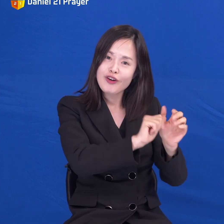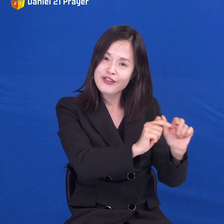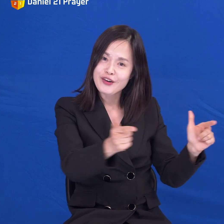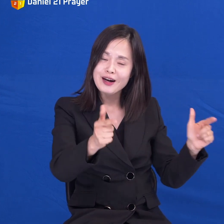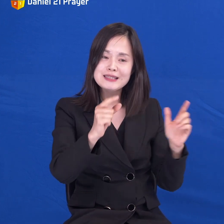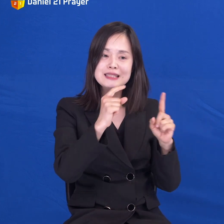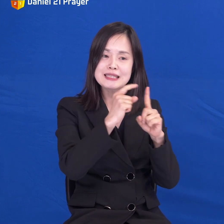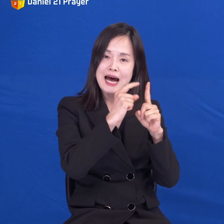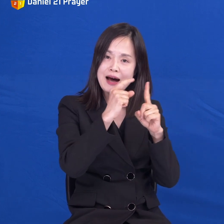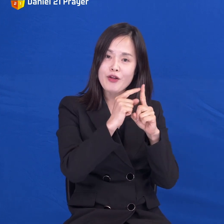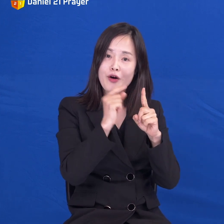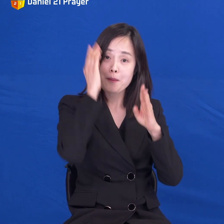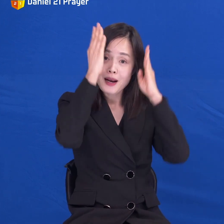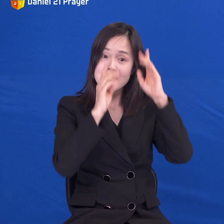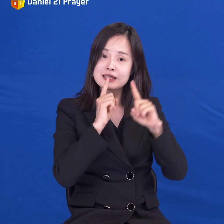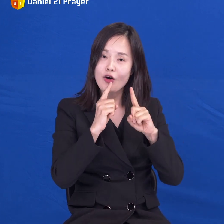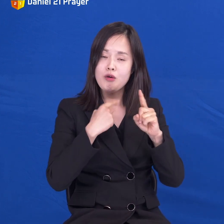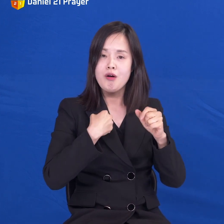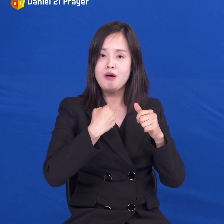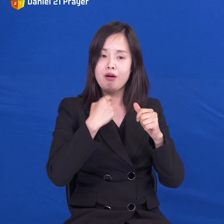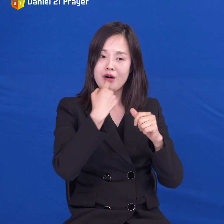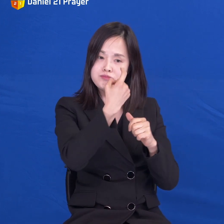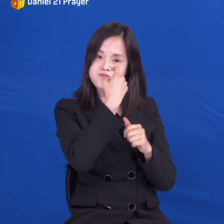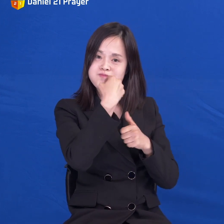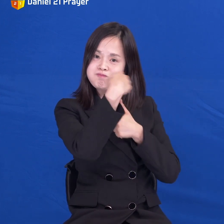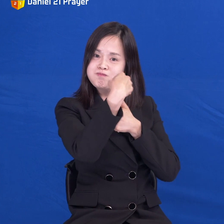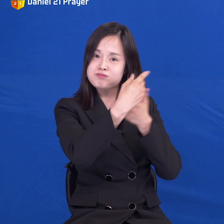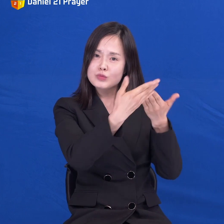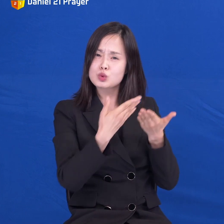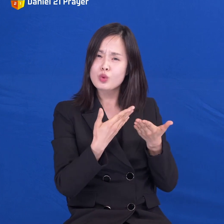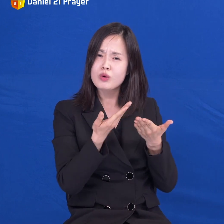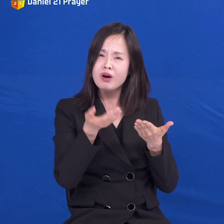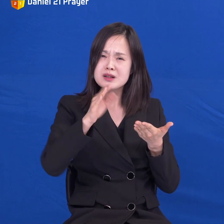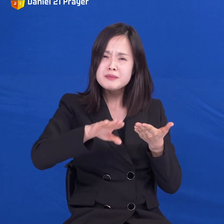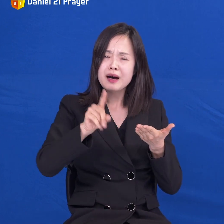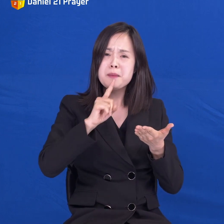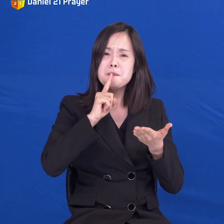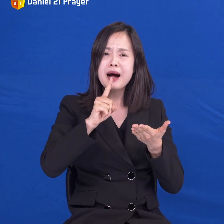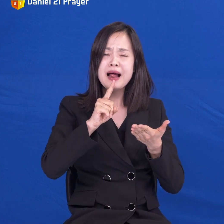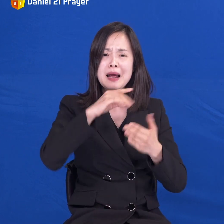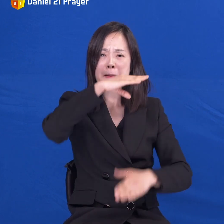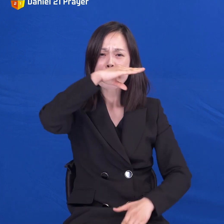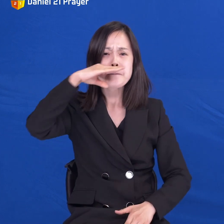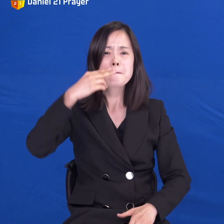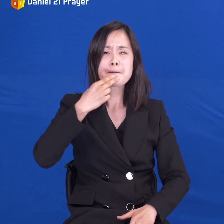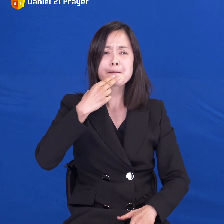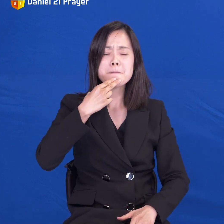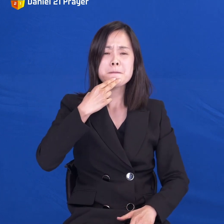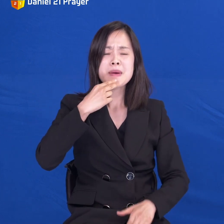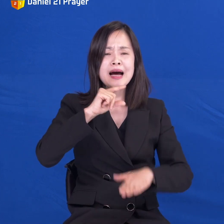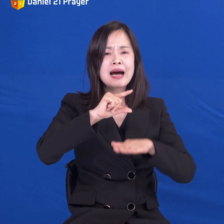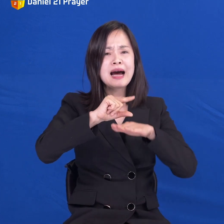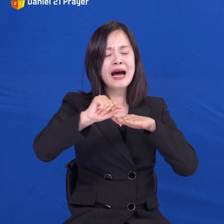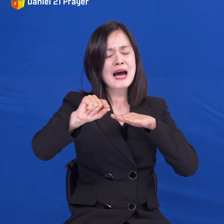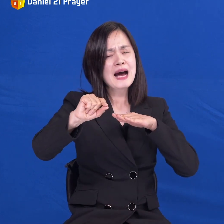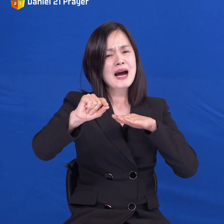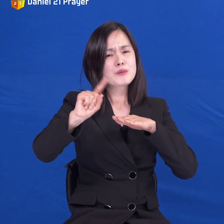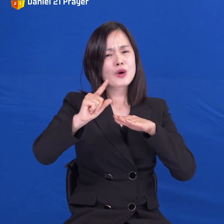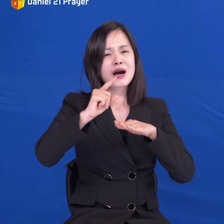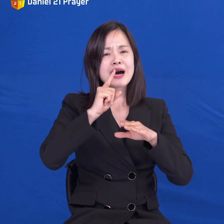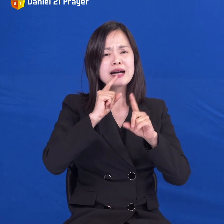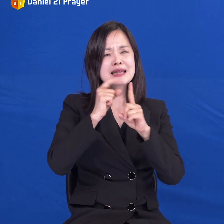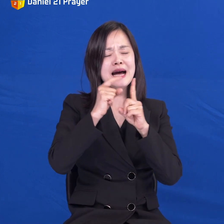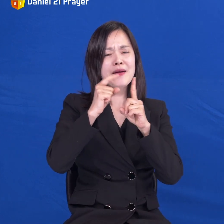알려줍니다. 그런데 문제가 있어요. 사투리가 너무 심합니다. 저는 선교사 리더인데 어떻게 사투리를 배워서 앞으로